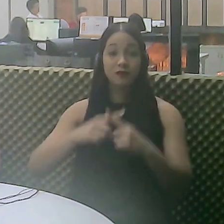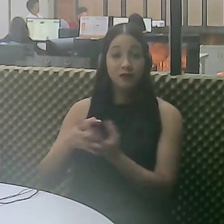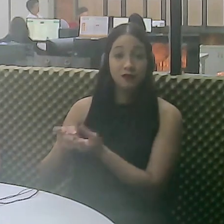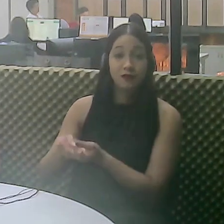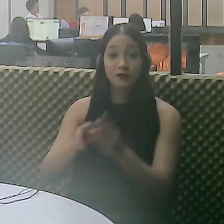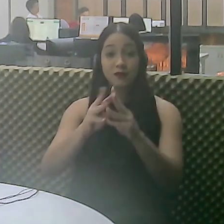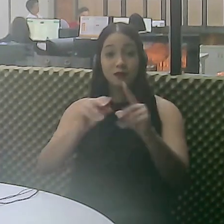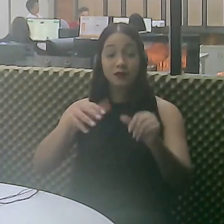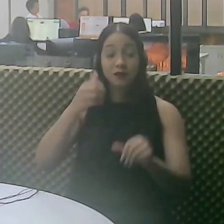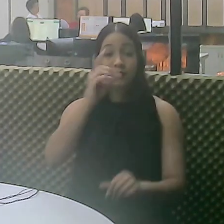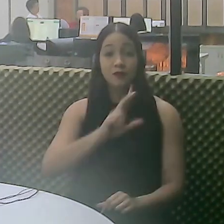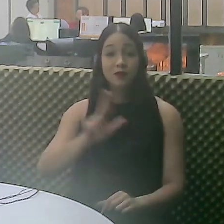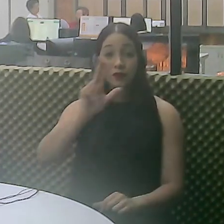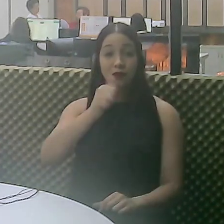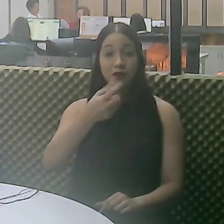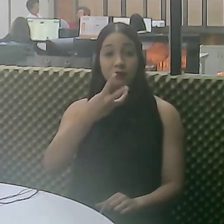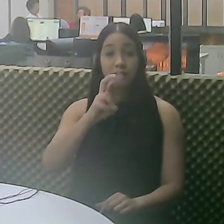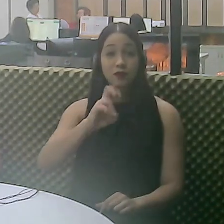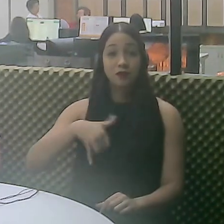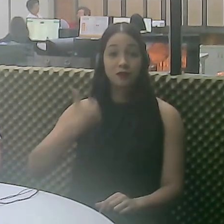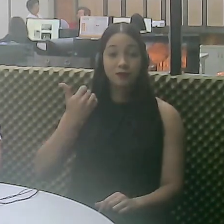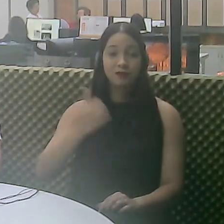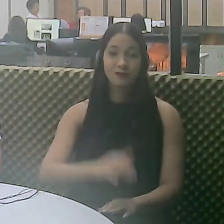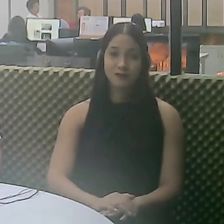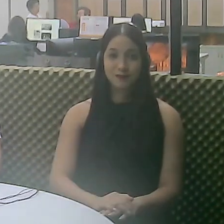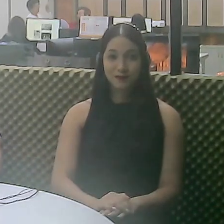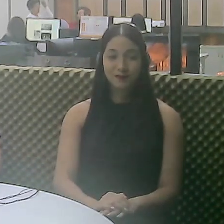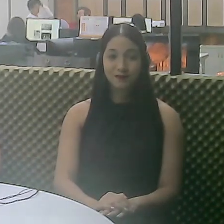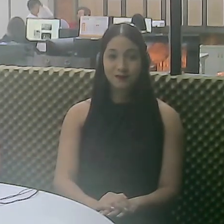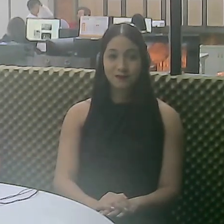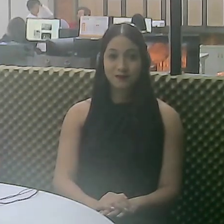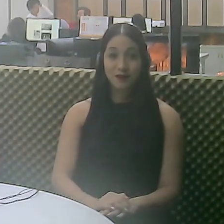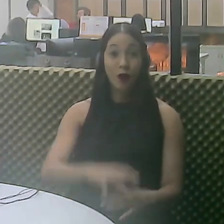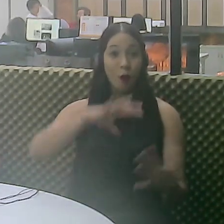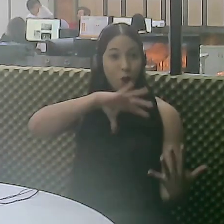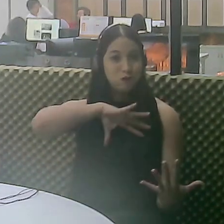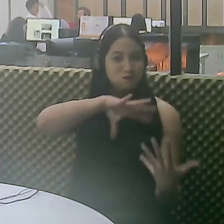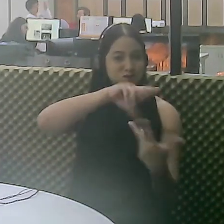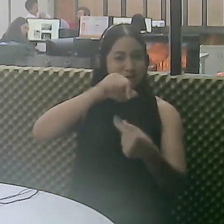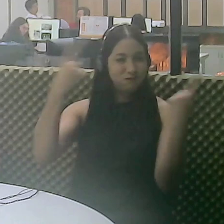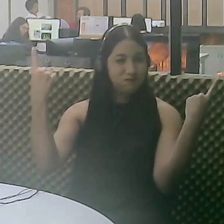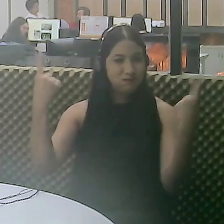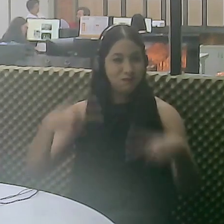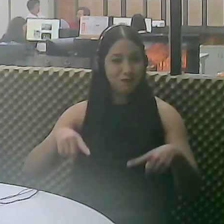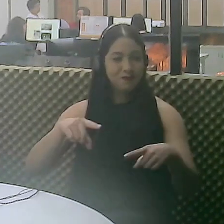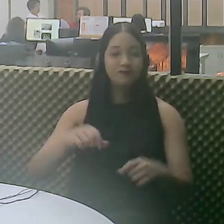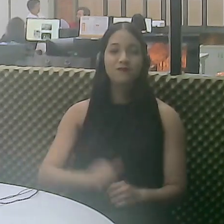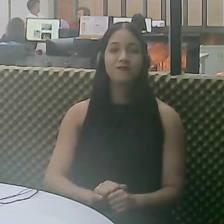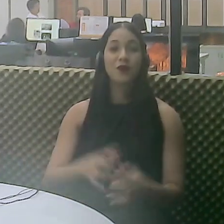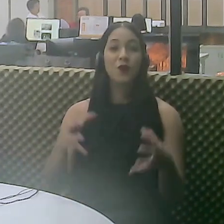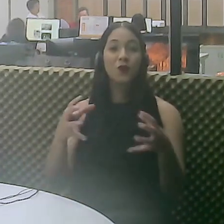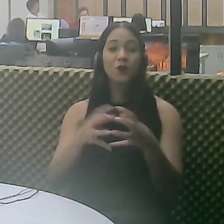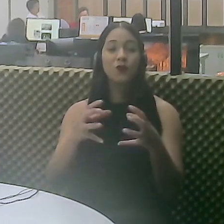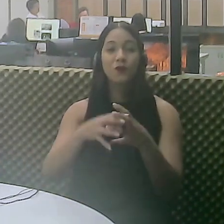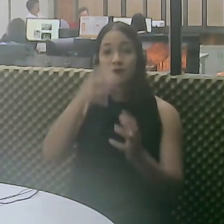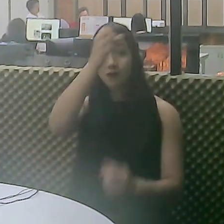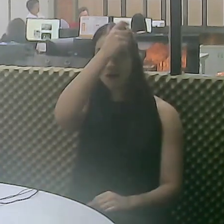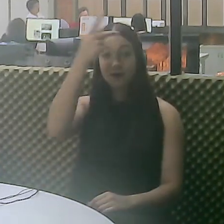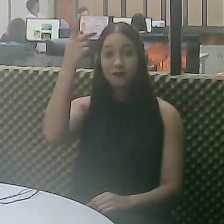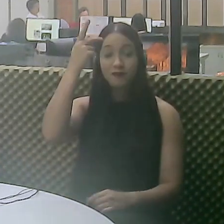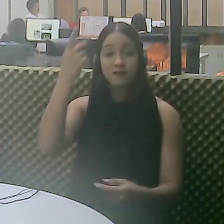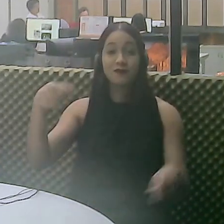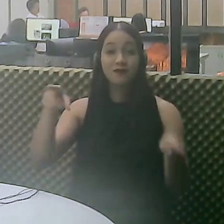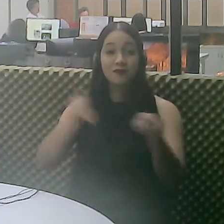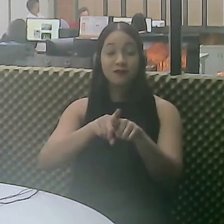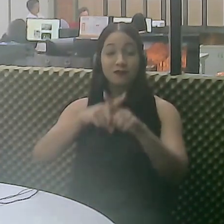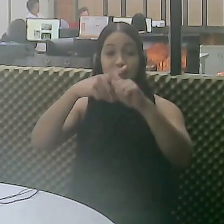Uberlândia 135 anos. Vem Mundial por aí. Integrantes da equipe da Prefeitura e parceiros disputam